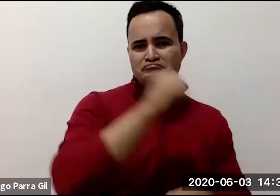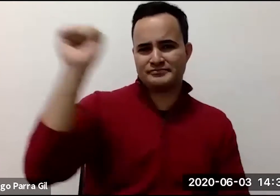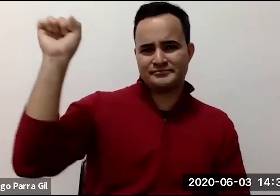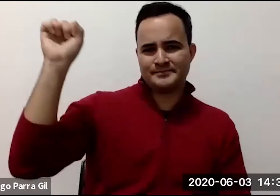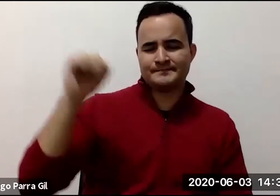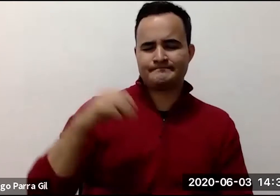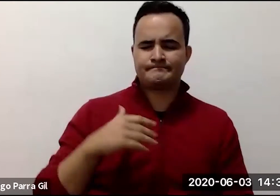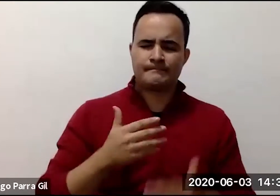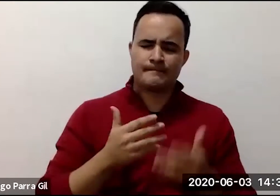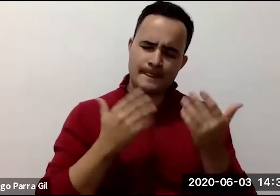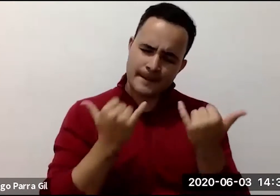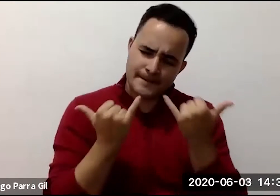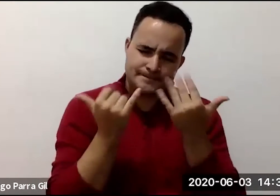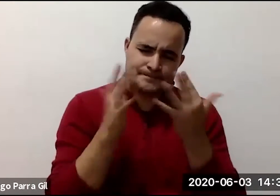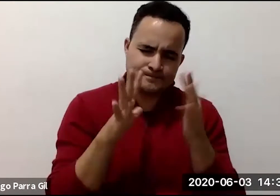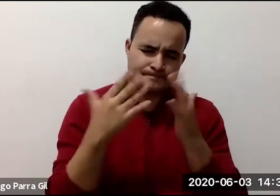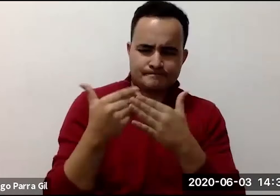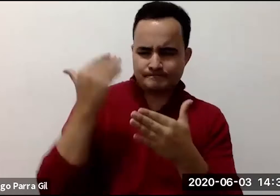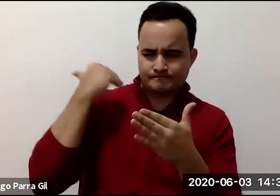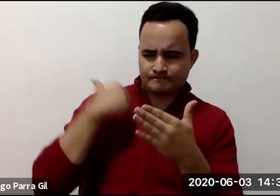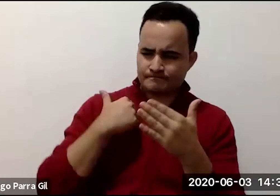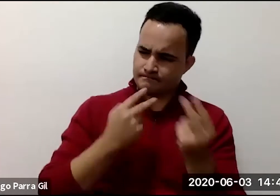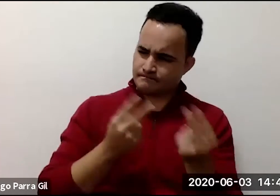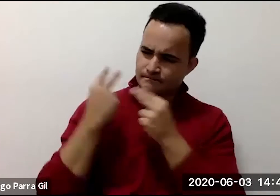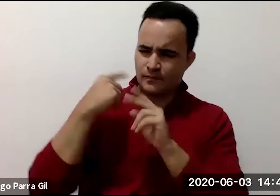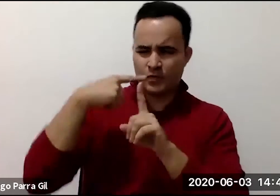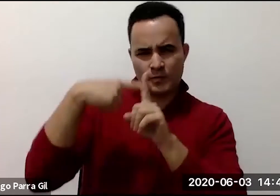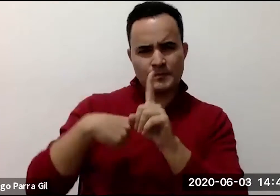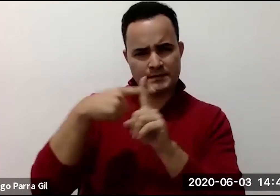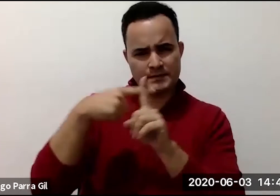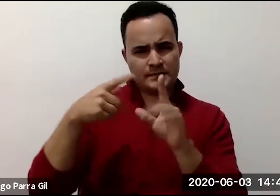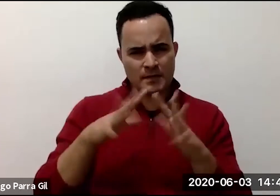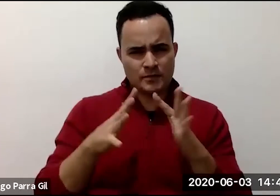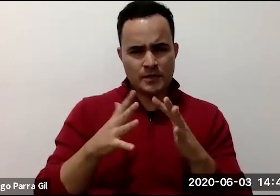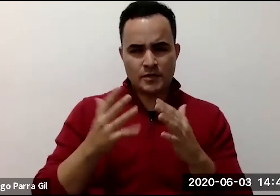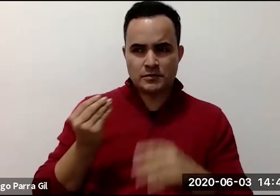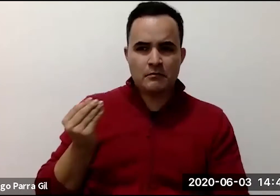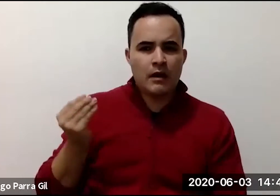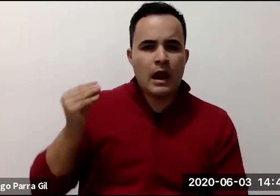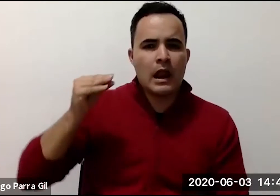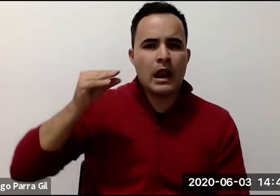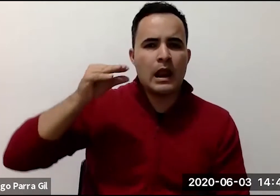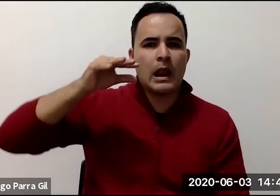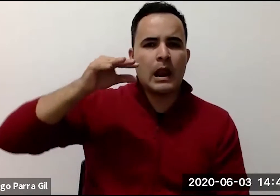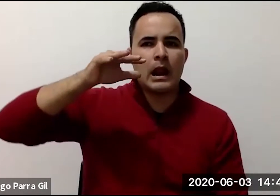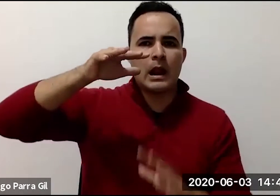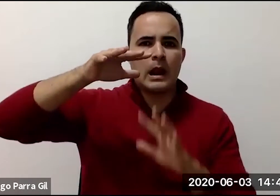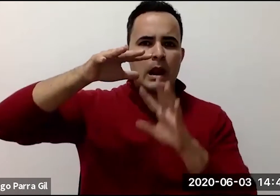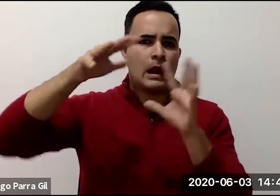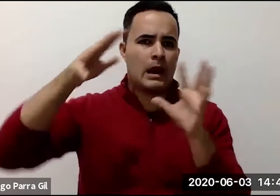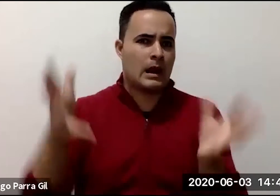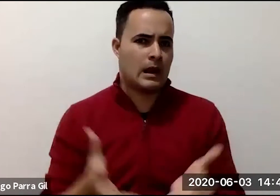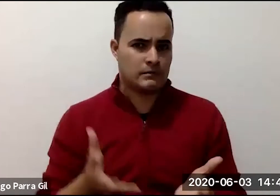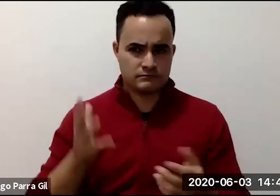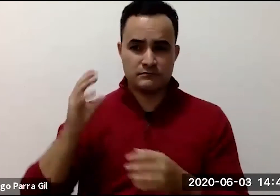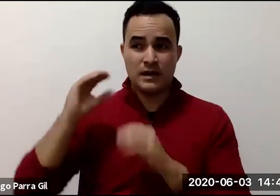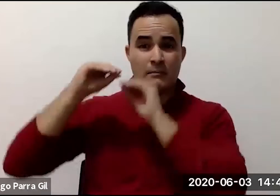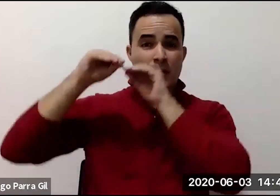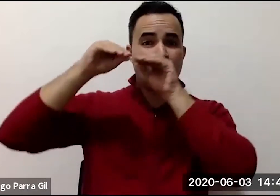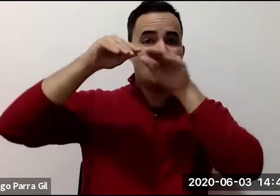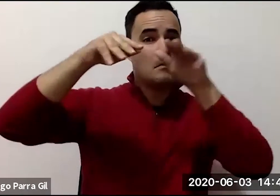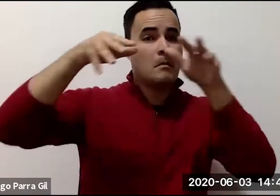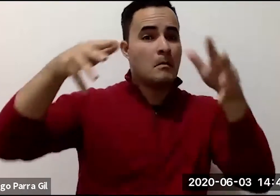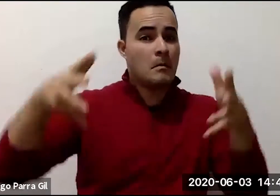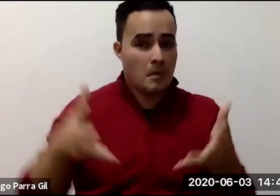mes y medio, 2 meses, viene apareciendo un discurso global, tanto desde las medidas de ciertos gobiernos